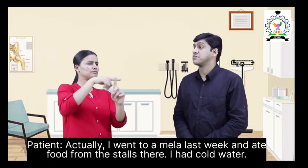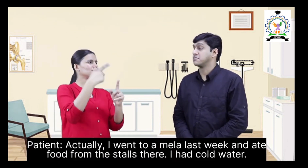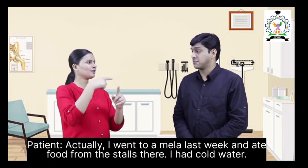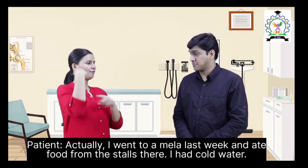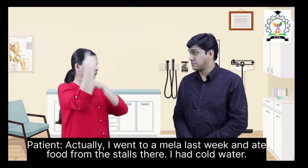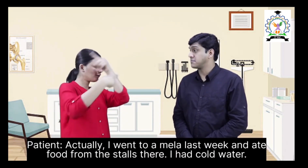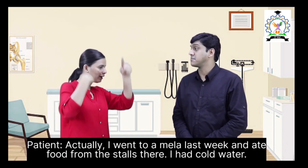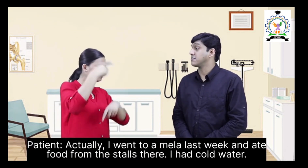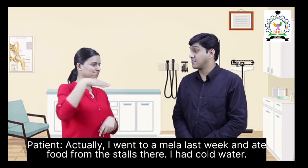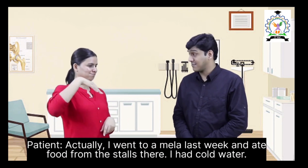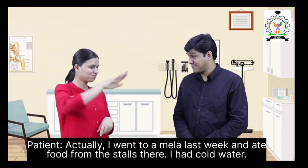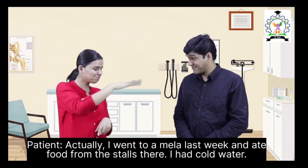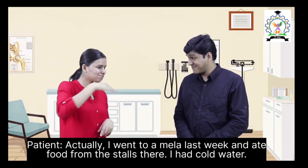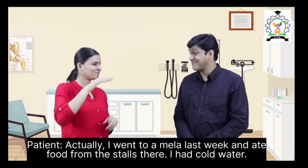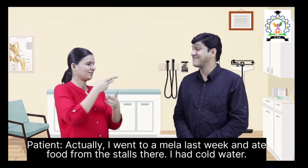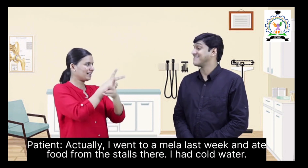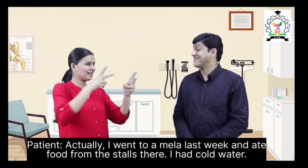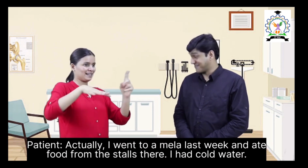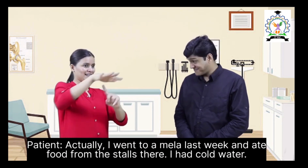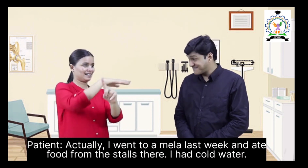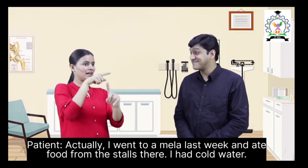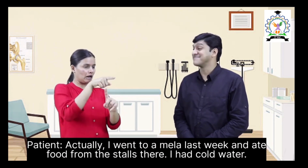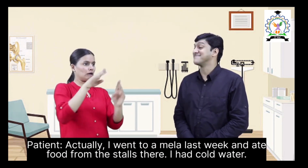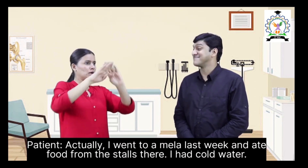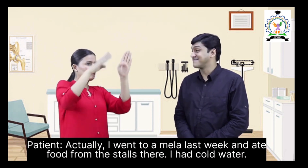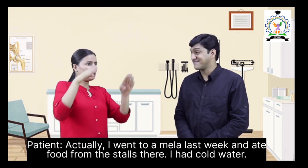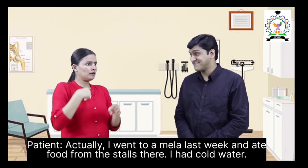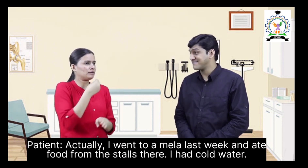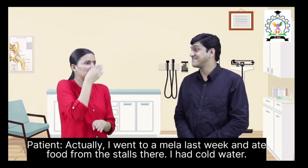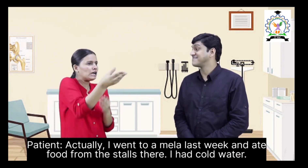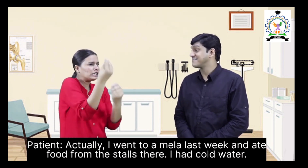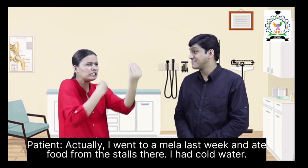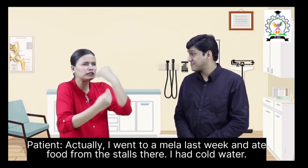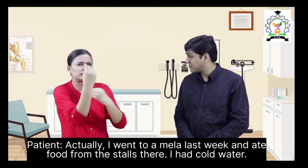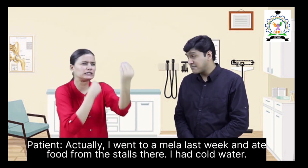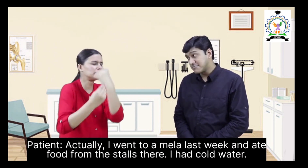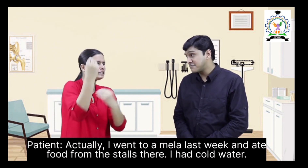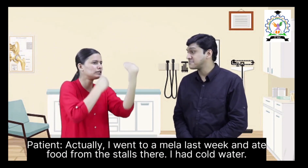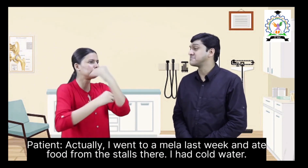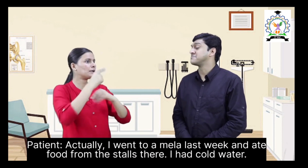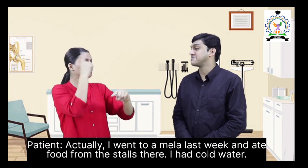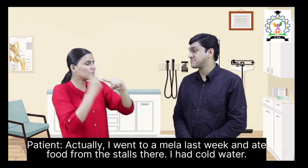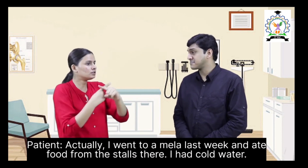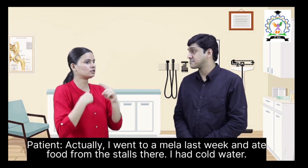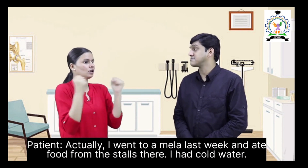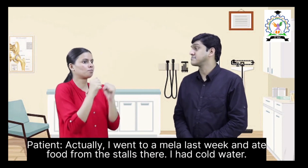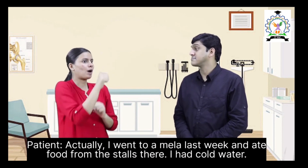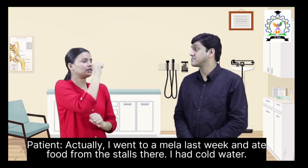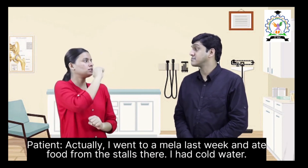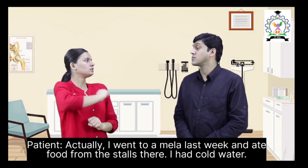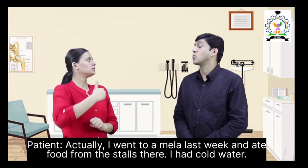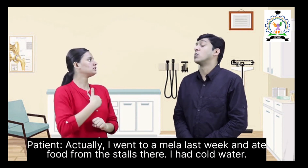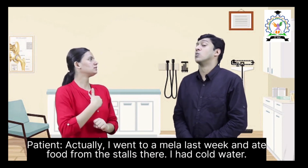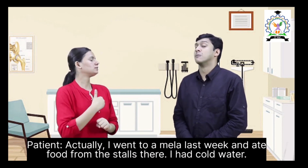डॉक्टर, अभी कुछ हफ्तों से मैं बाहर का खाना खा रही हूँ। मैं मेले में गई थी ना, तो वहाँ पे मैंने एक दुकान से कुछ बाहर की चीज़ें खा ली